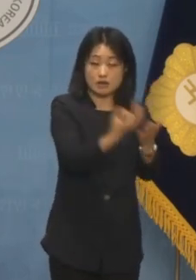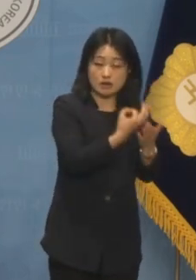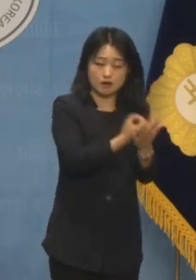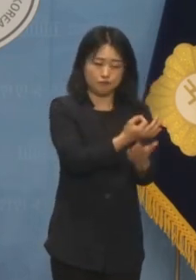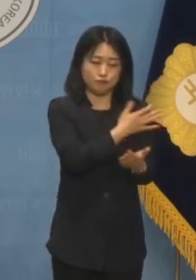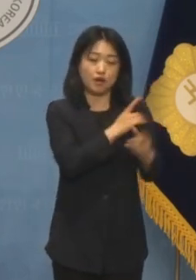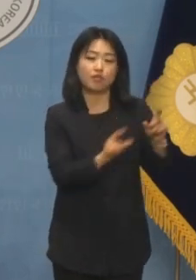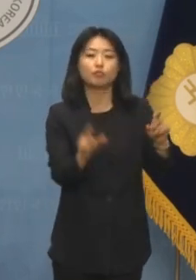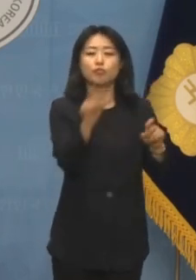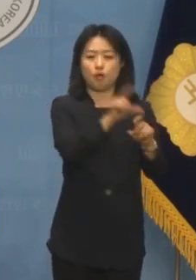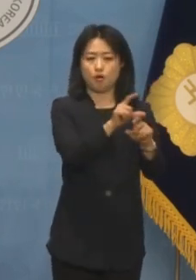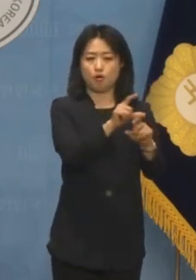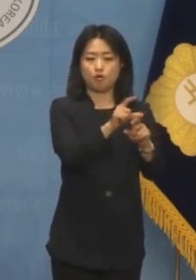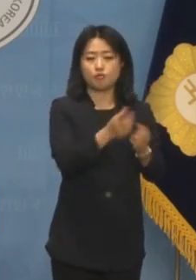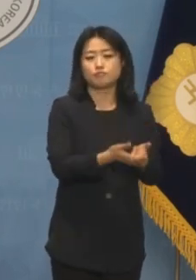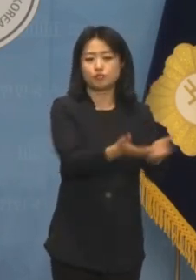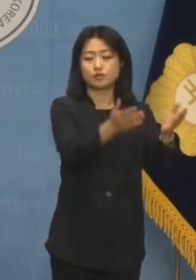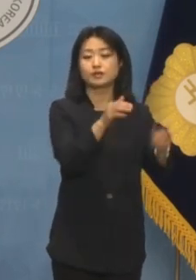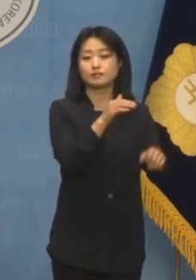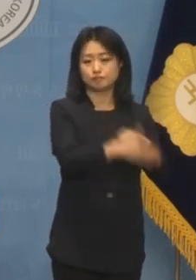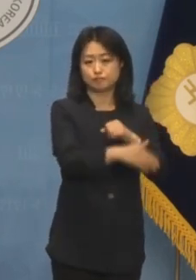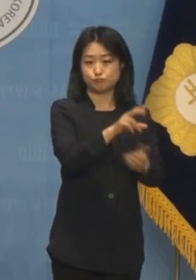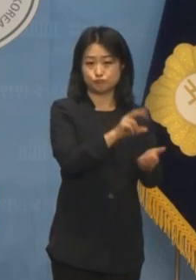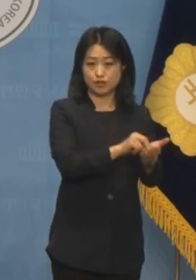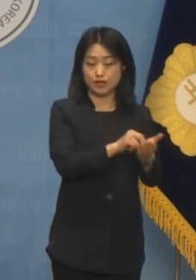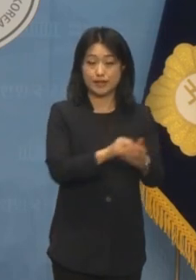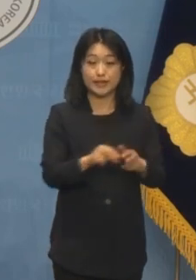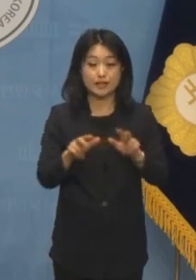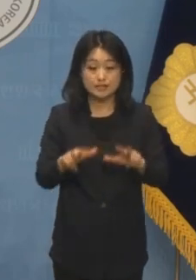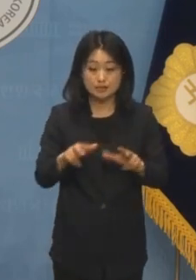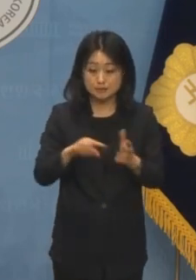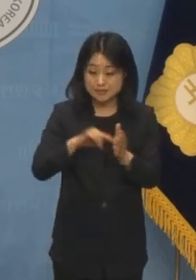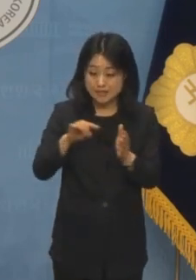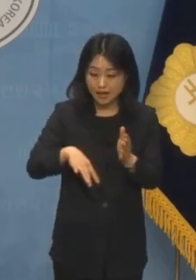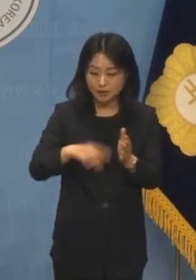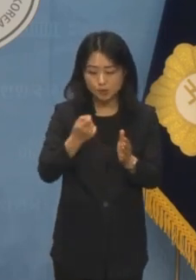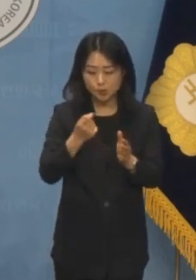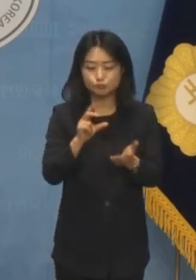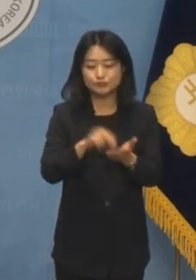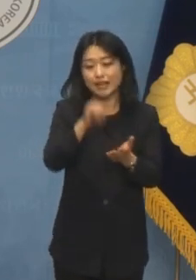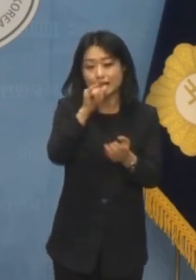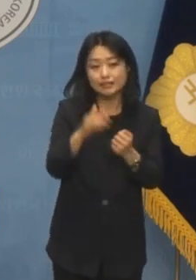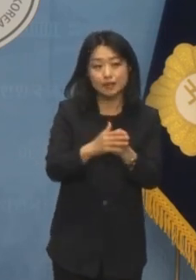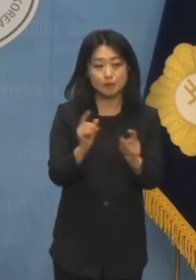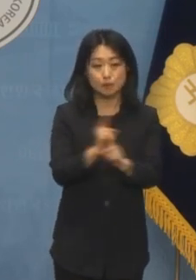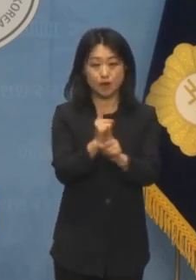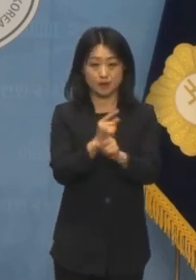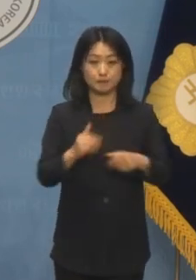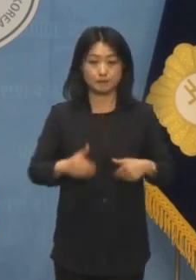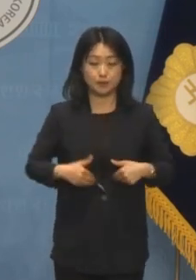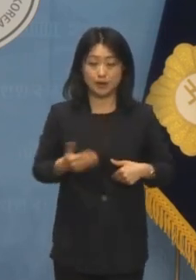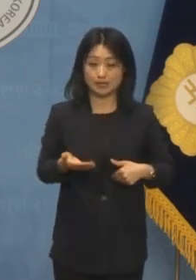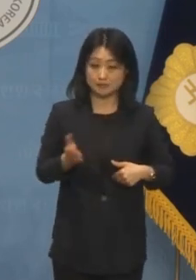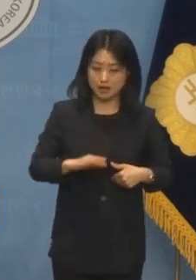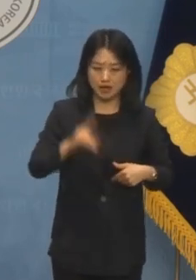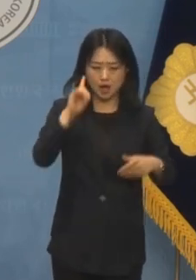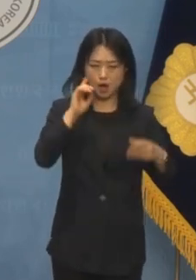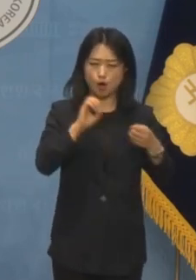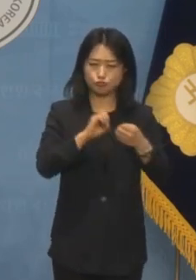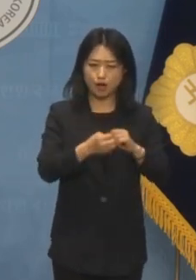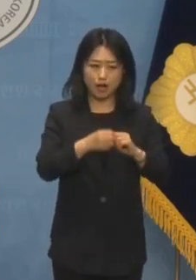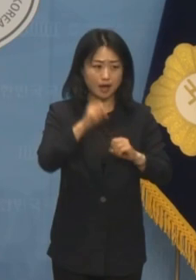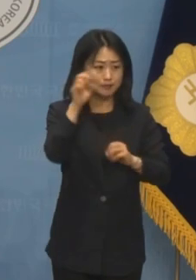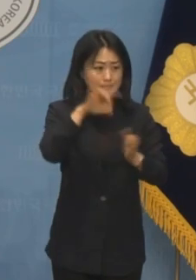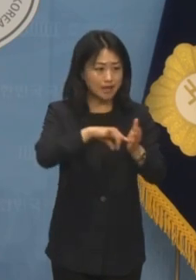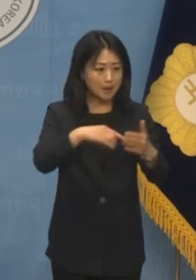같습니다. 물론 현행 종부세는 결함이 있기 때문에 보완할 필요성이 있지만 엉뚱하게